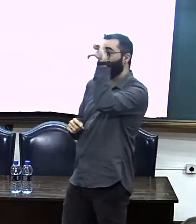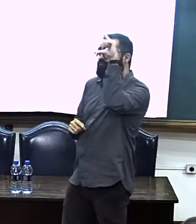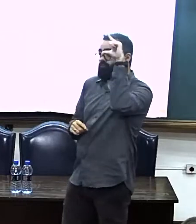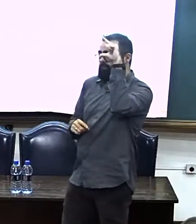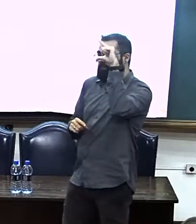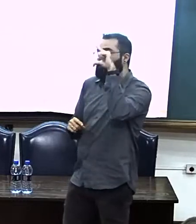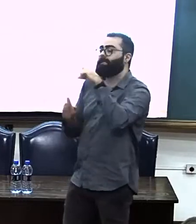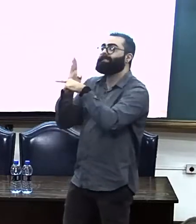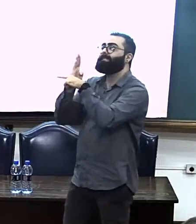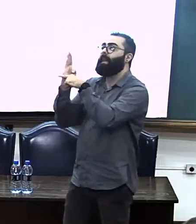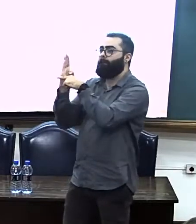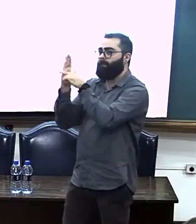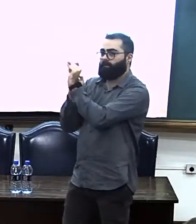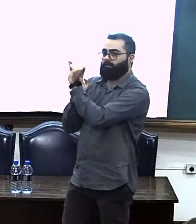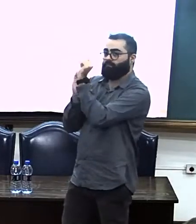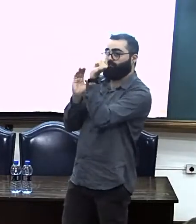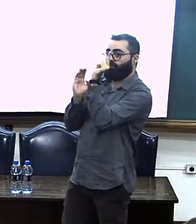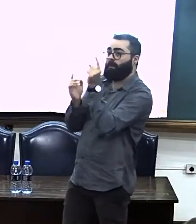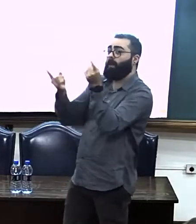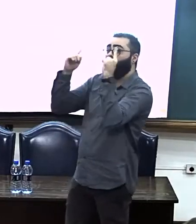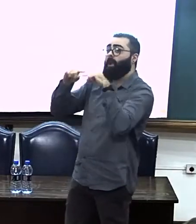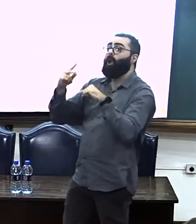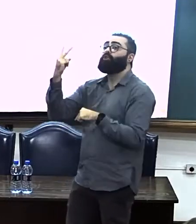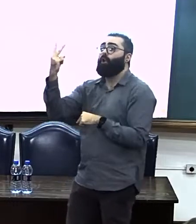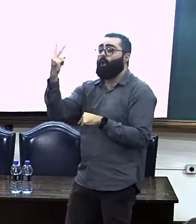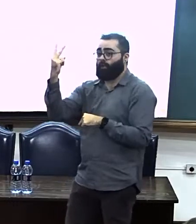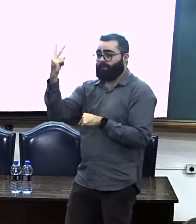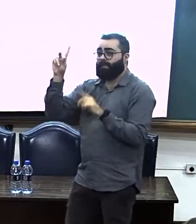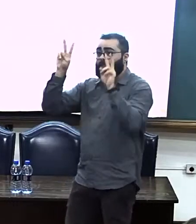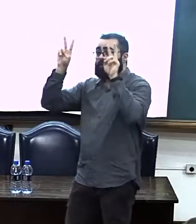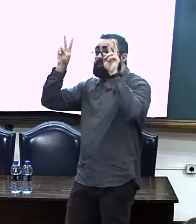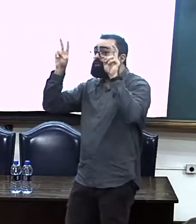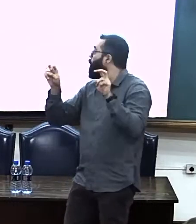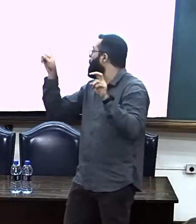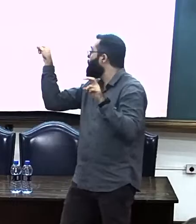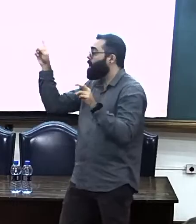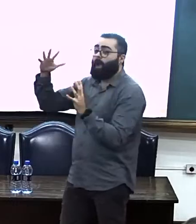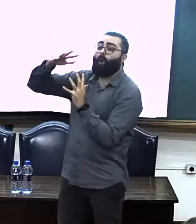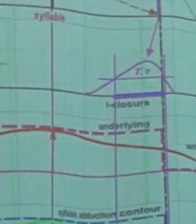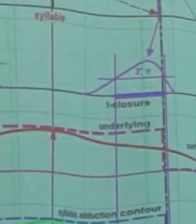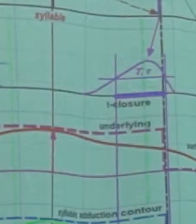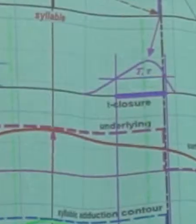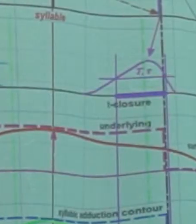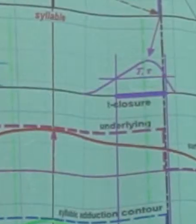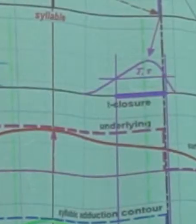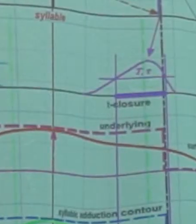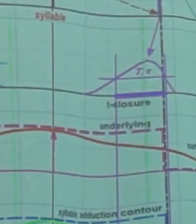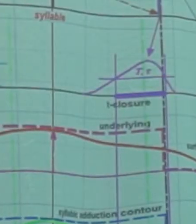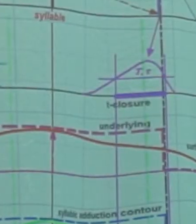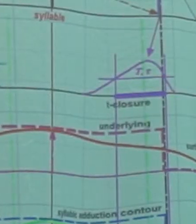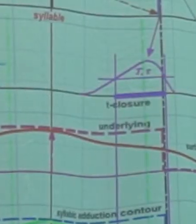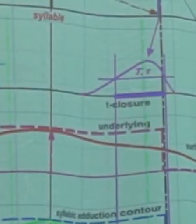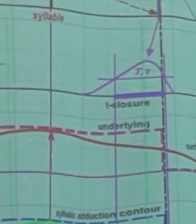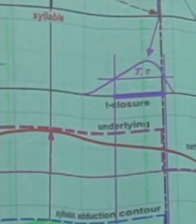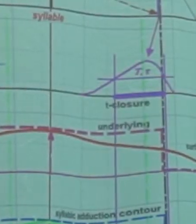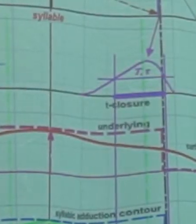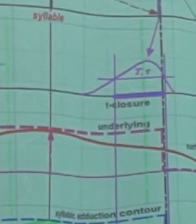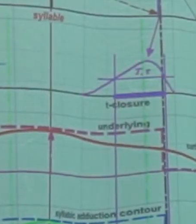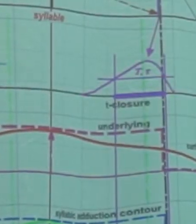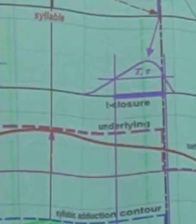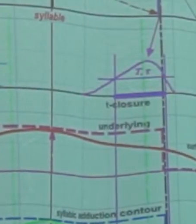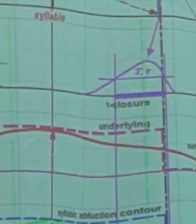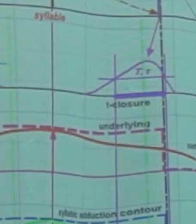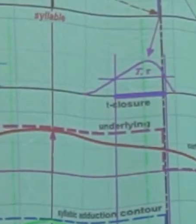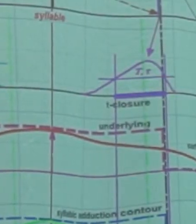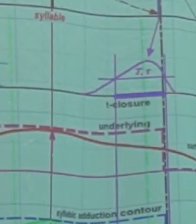silábica. Tá? O número 2 é a informação sobre a consoante. And number 3 is the vowel